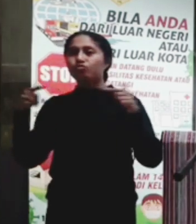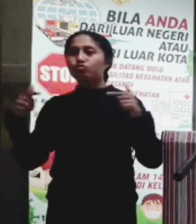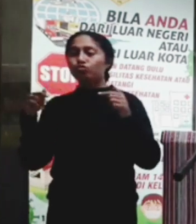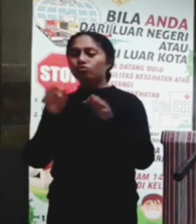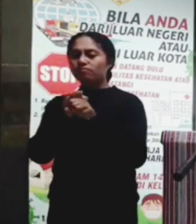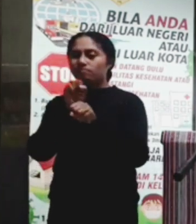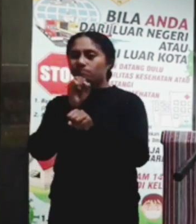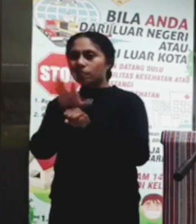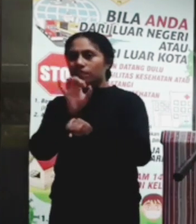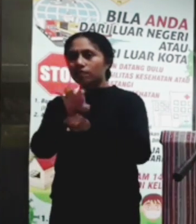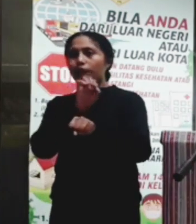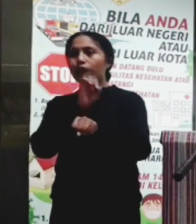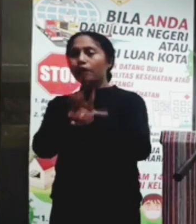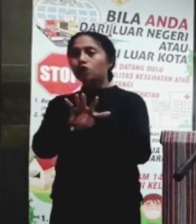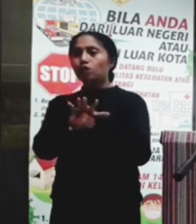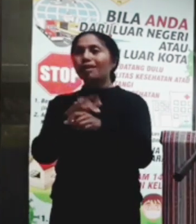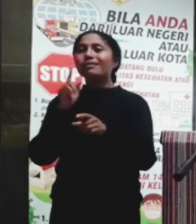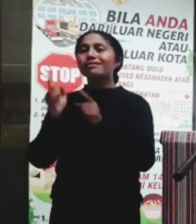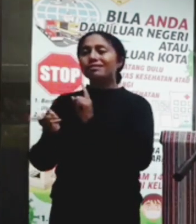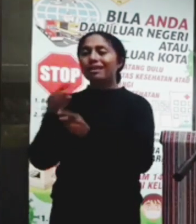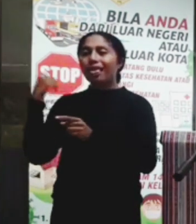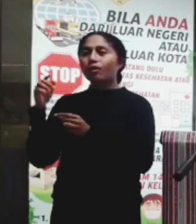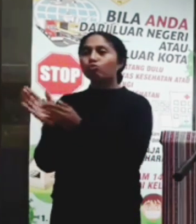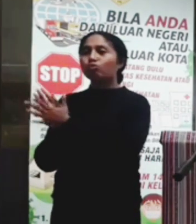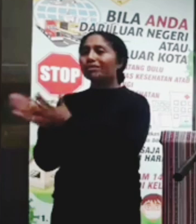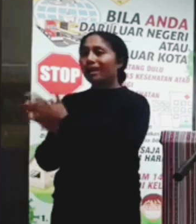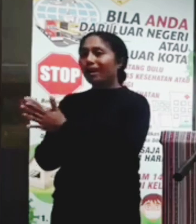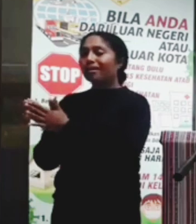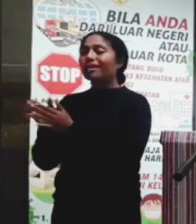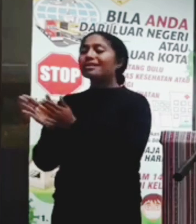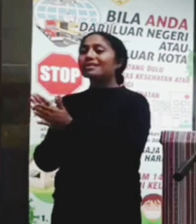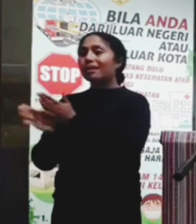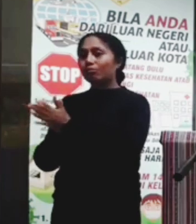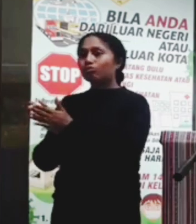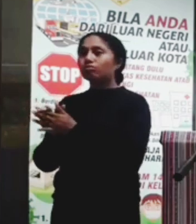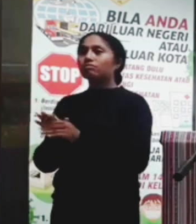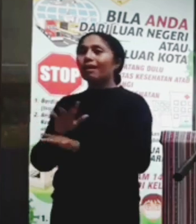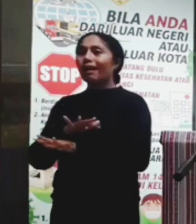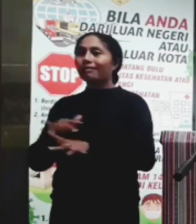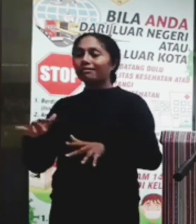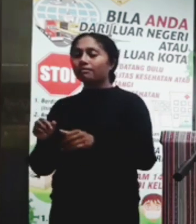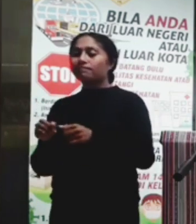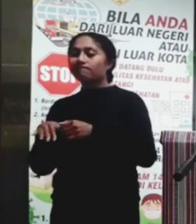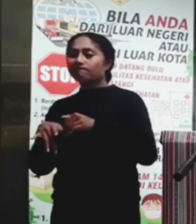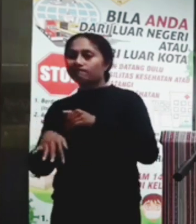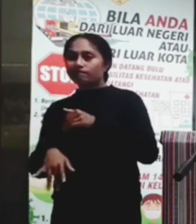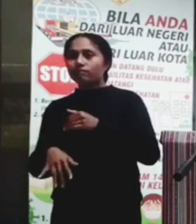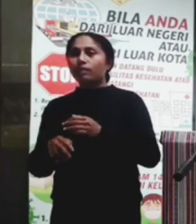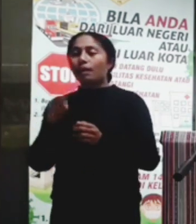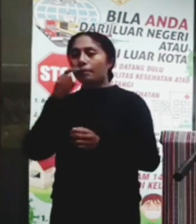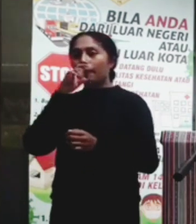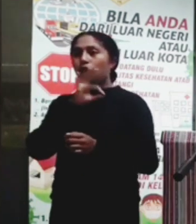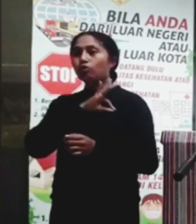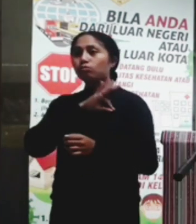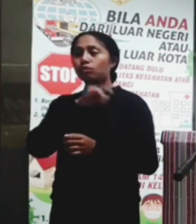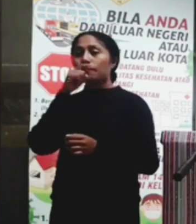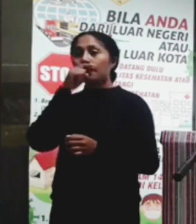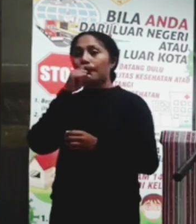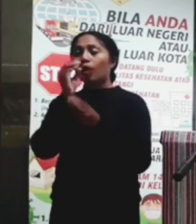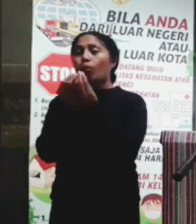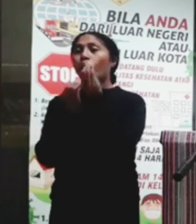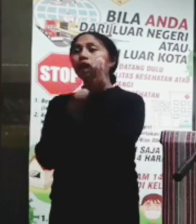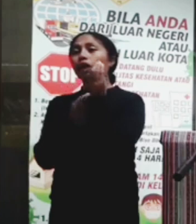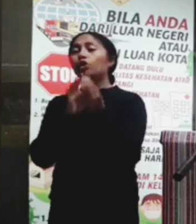virus Corona selalu mencuci tangan dengan sabun pesan Bapak Gubernur dan Wakil Gubernur